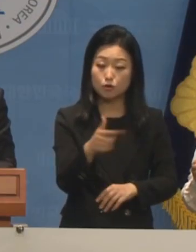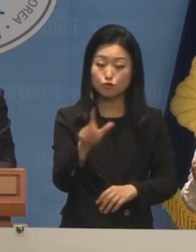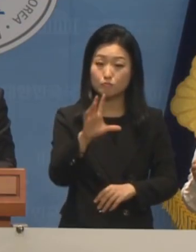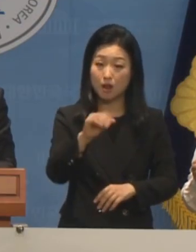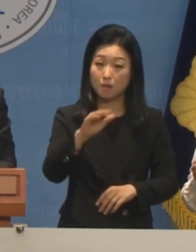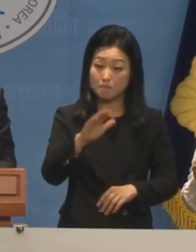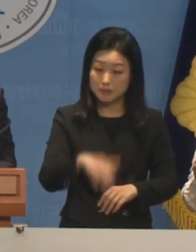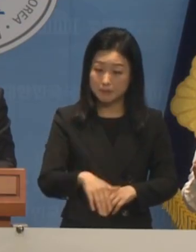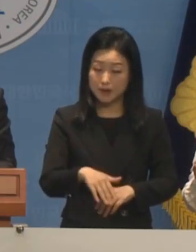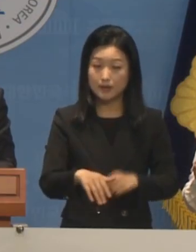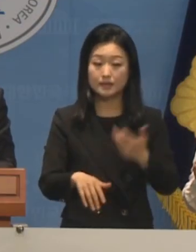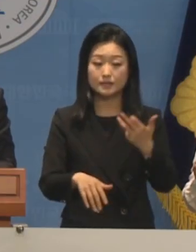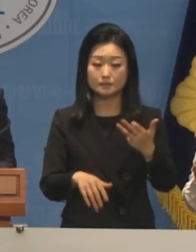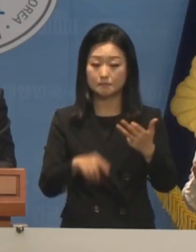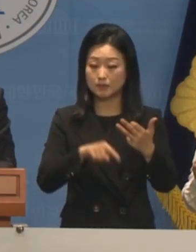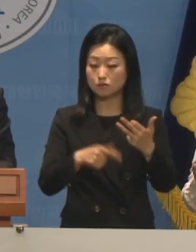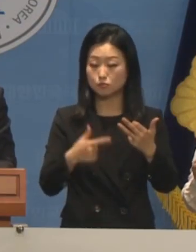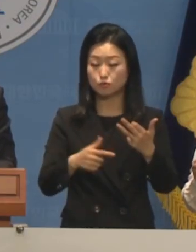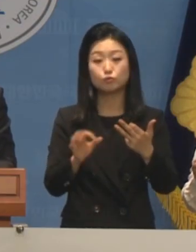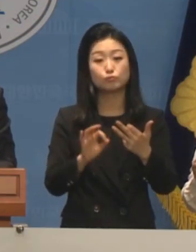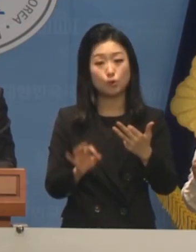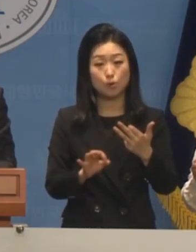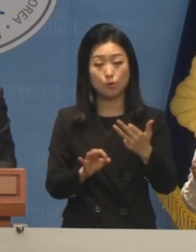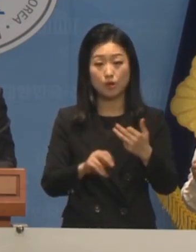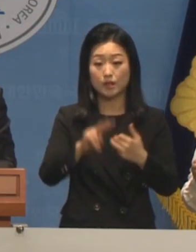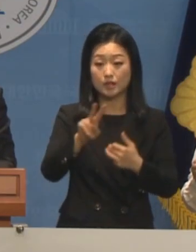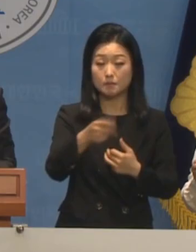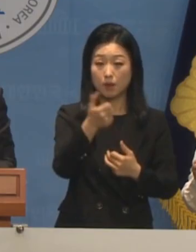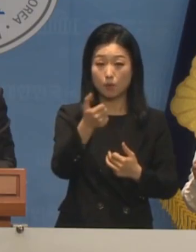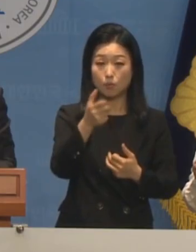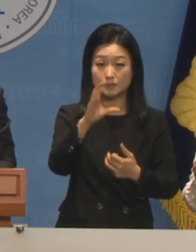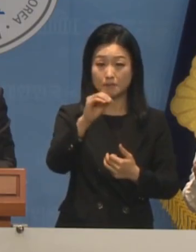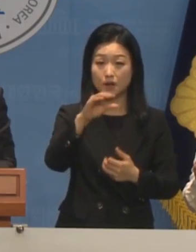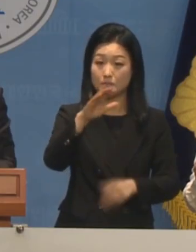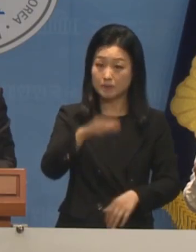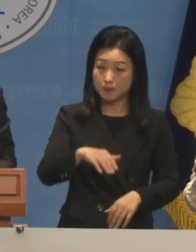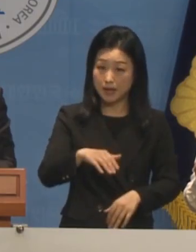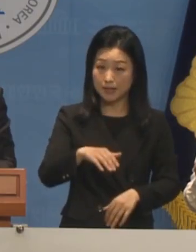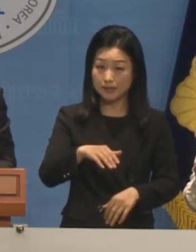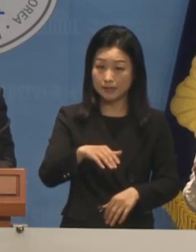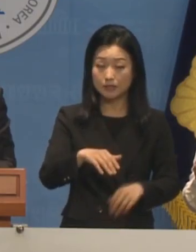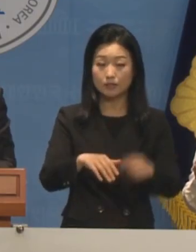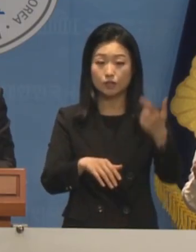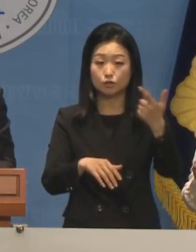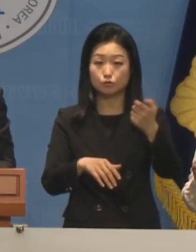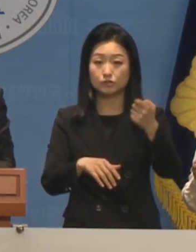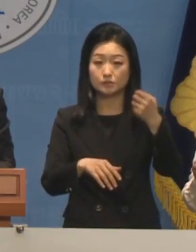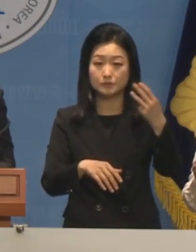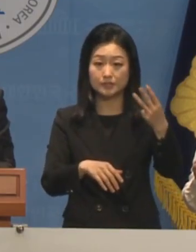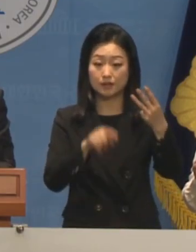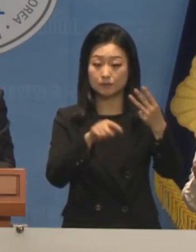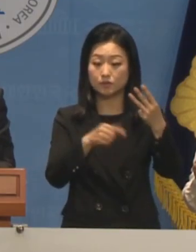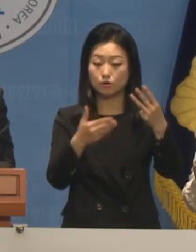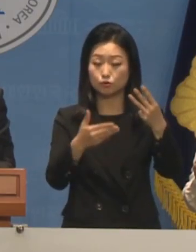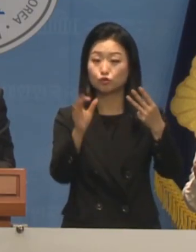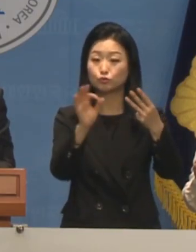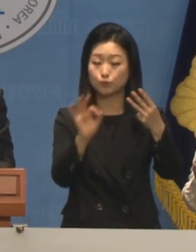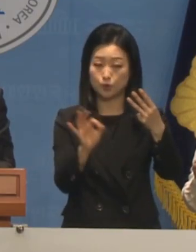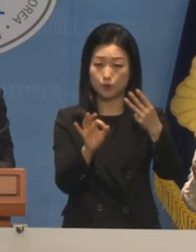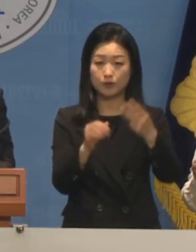미만이 18.6% 250 250만 원 미만이 63.9%